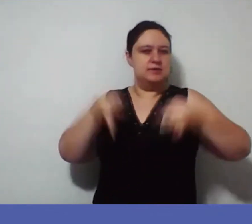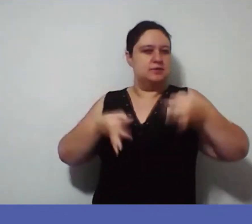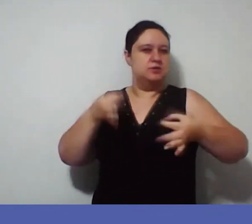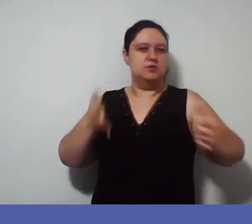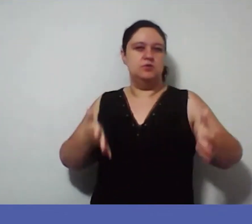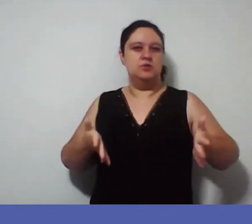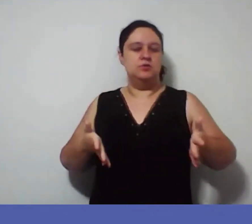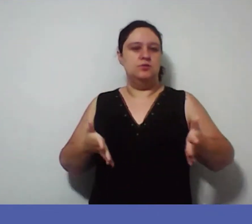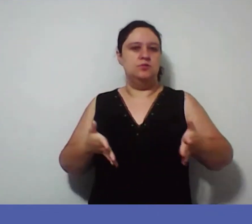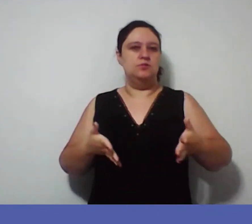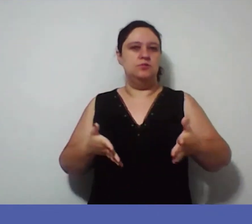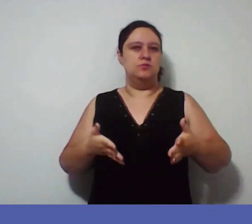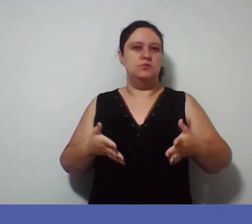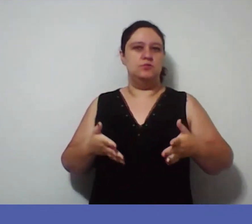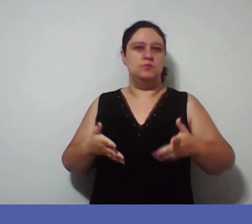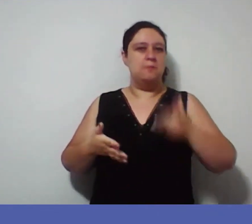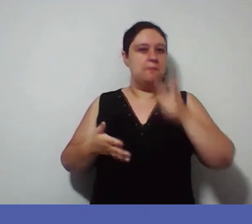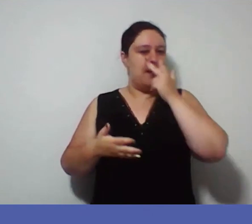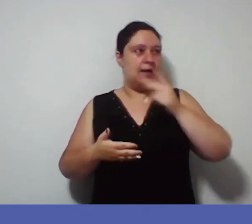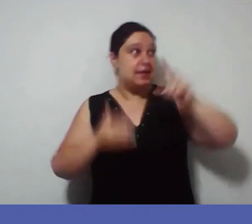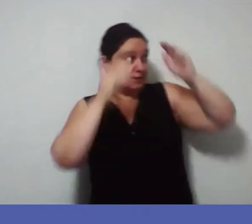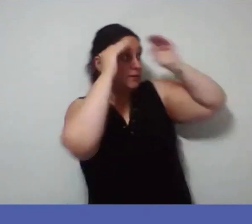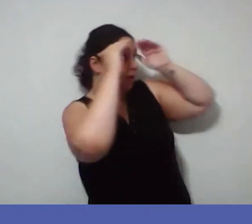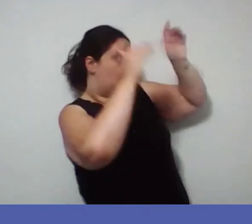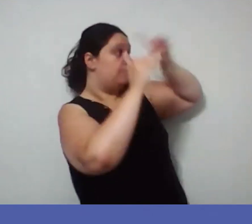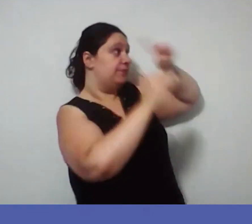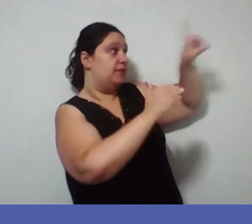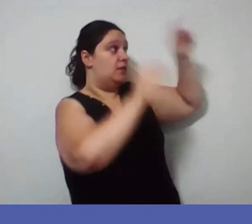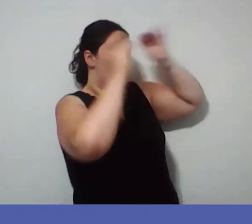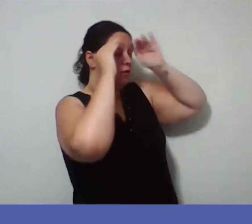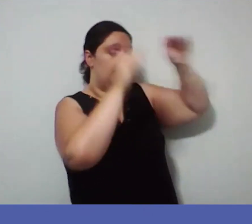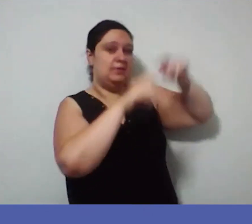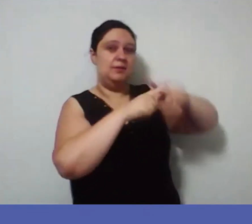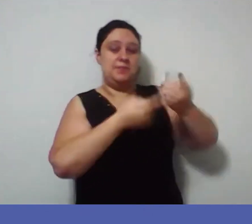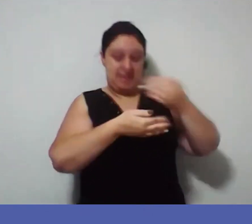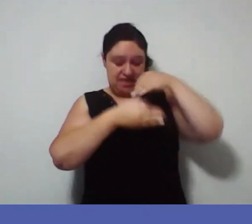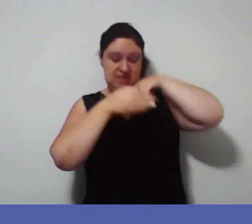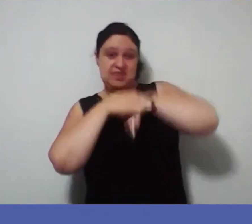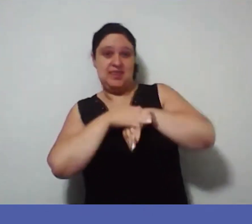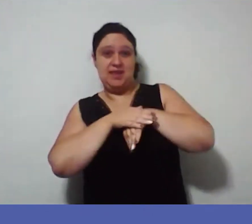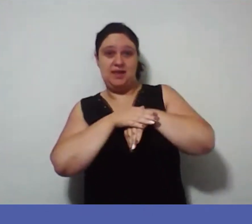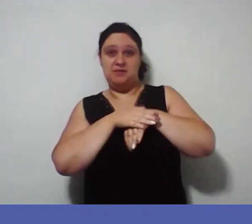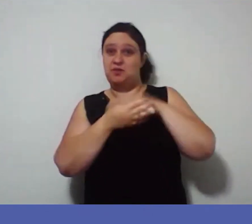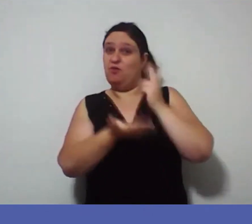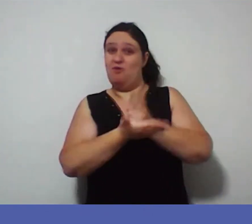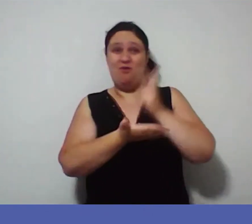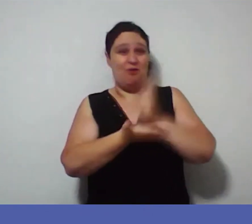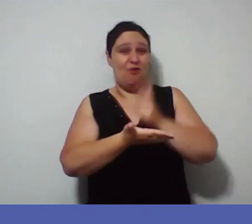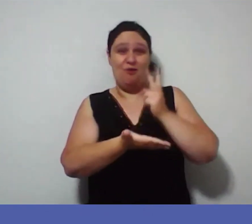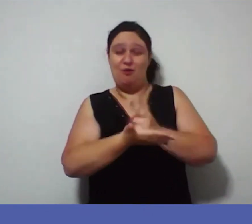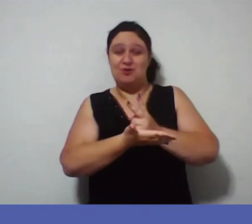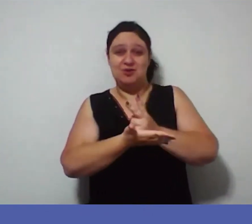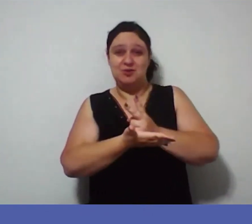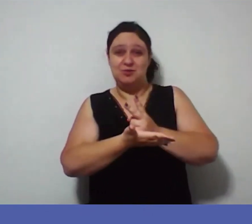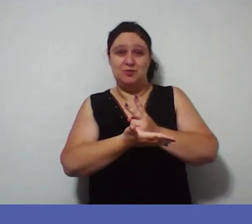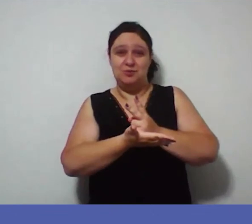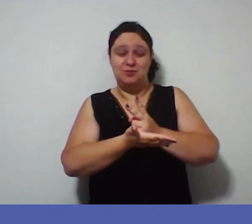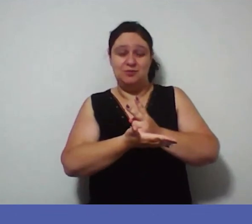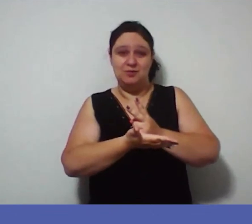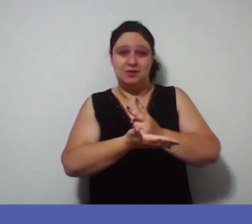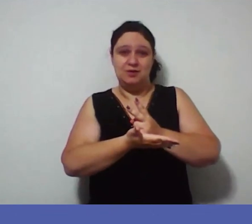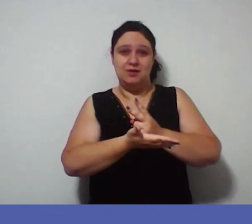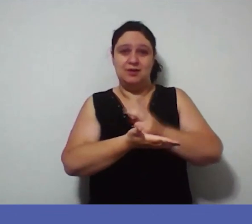toda a palavra de Deus, mas por dentro não deixamos o Senhor trabalhar em nós, irmão, também não servimos para